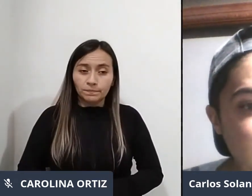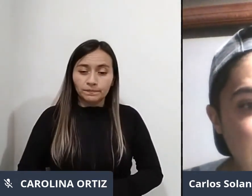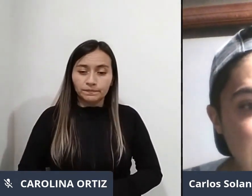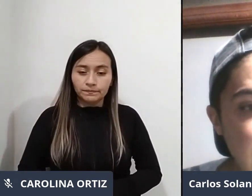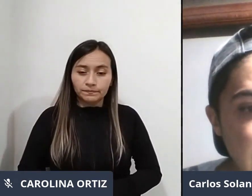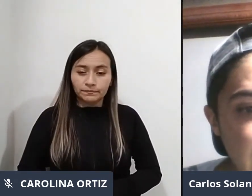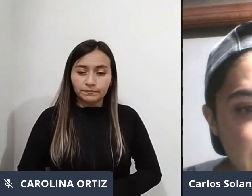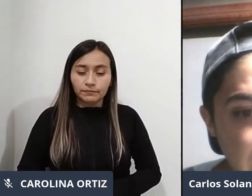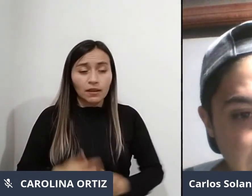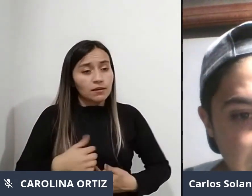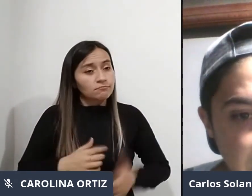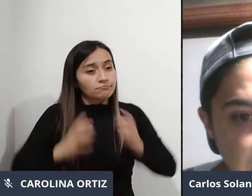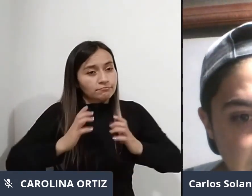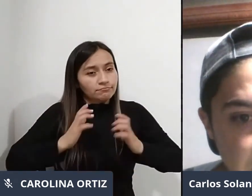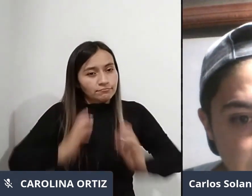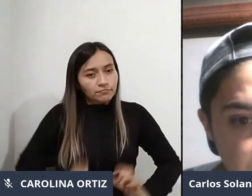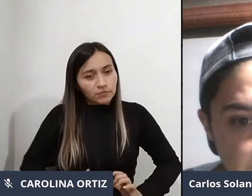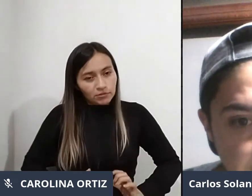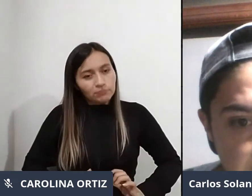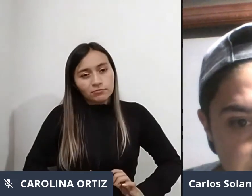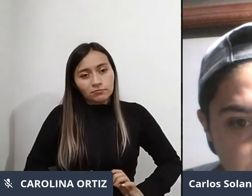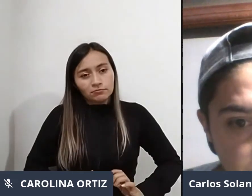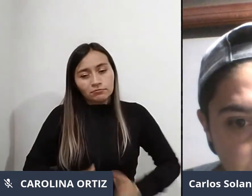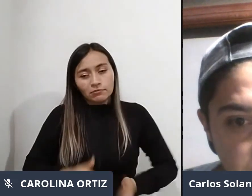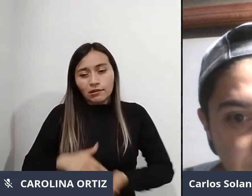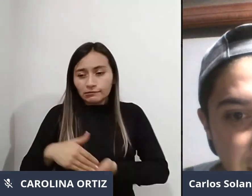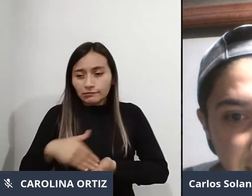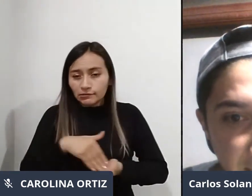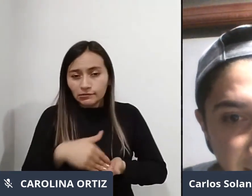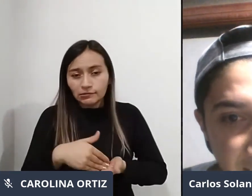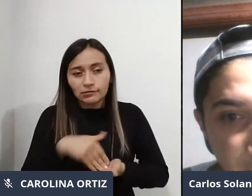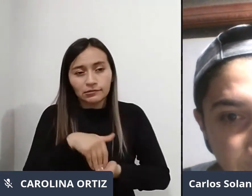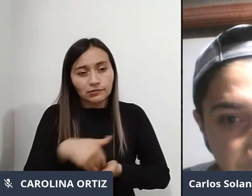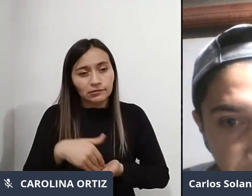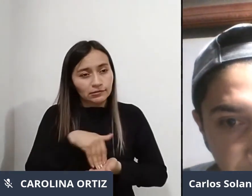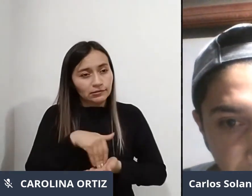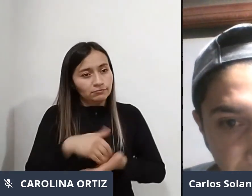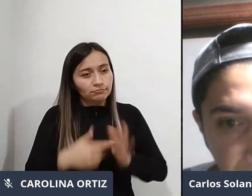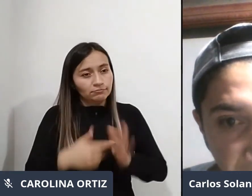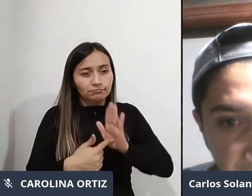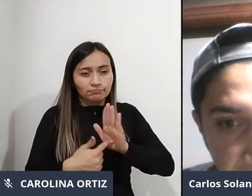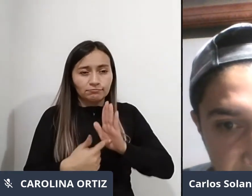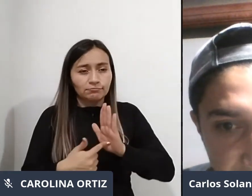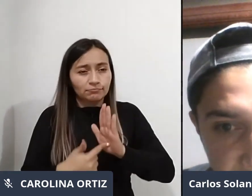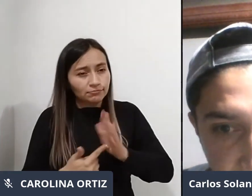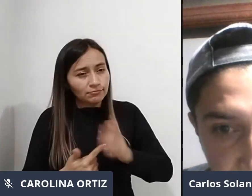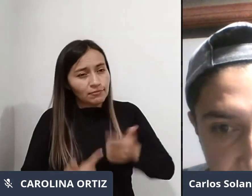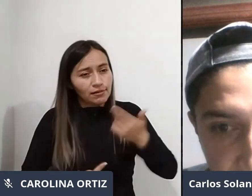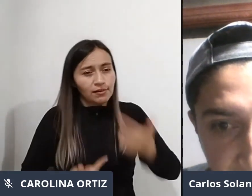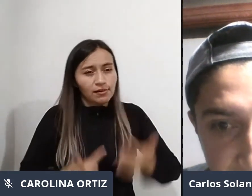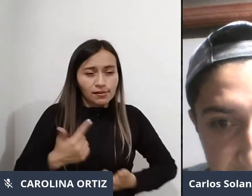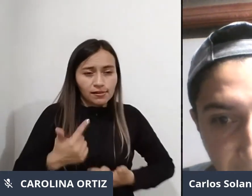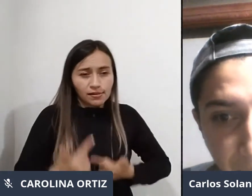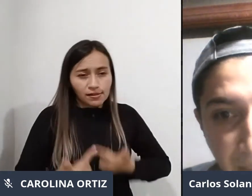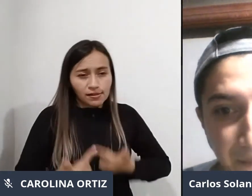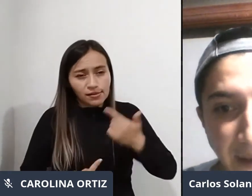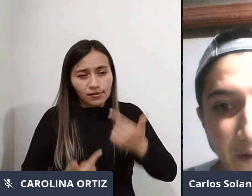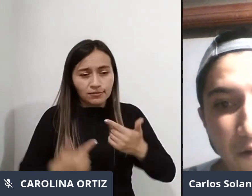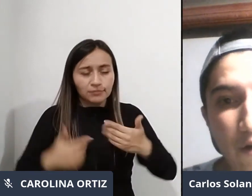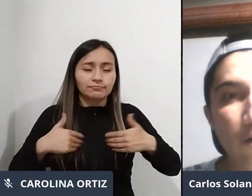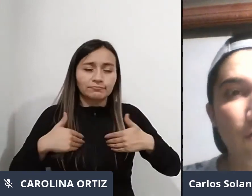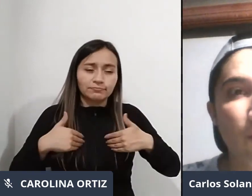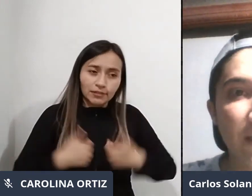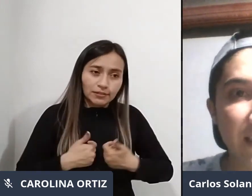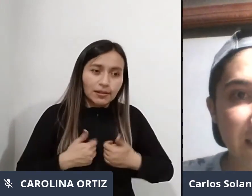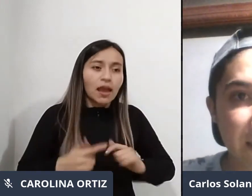corre el riesgo de debilitarse y de ya no ser el testimonio que debe ser luchador, pertinaz, que se cansa,